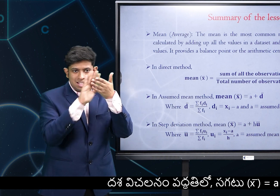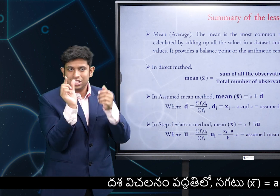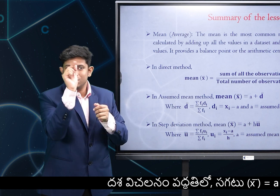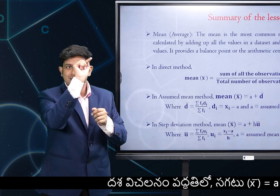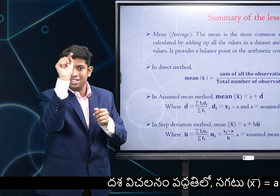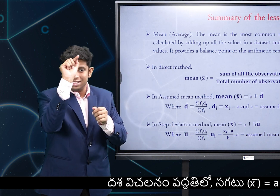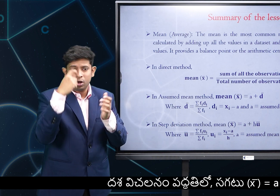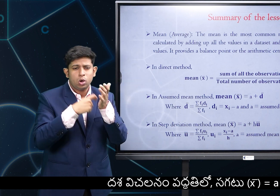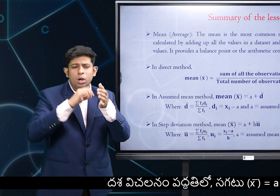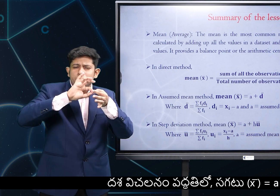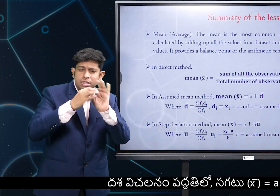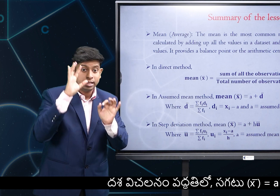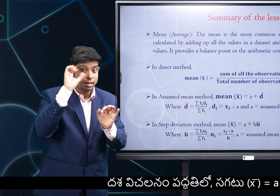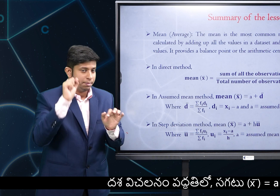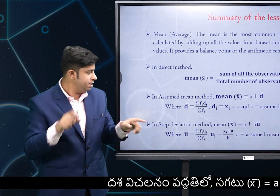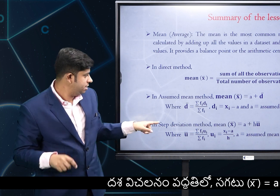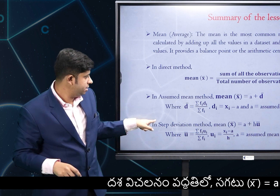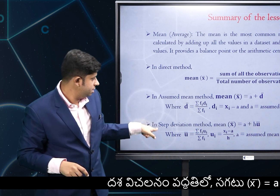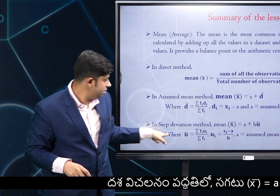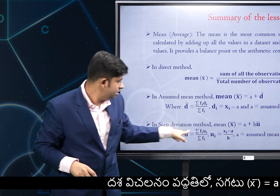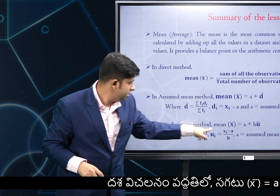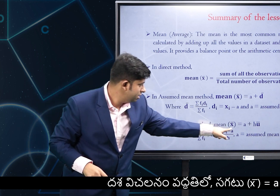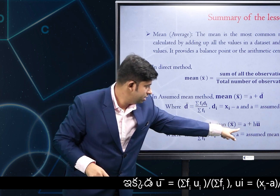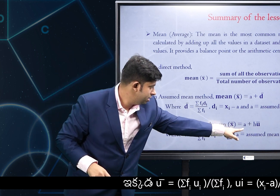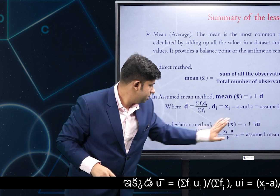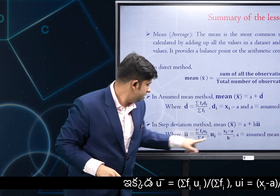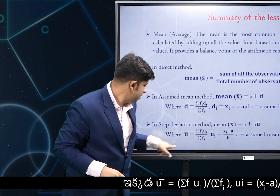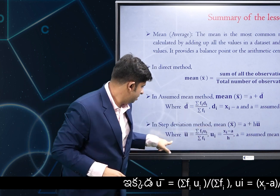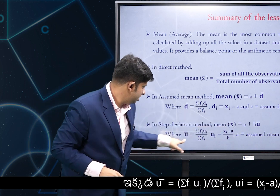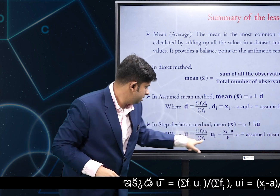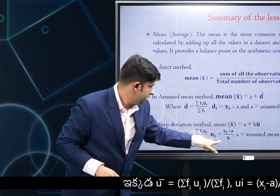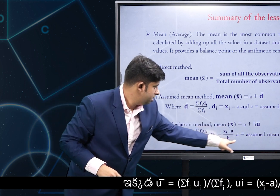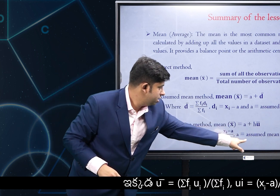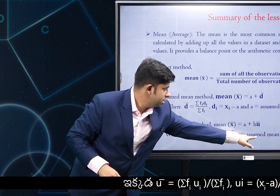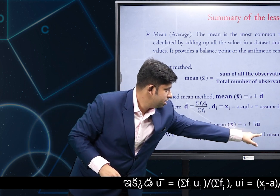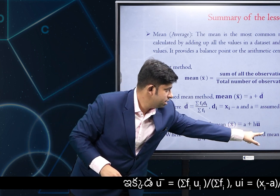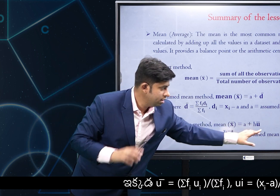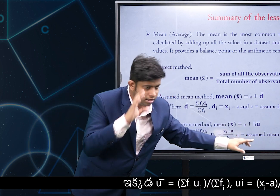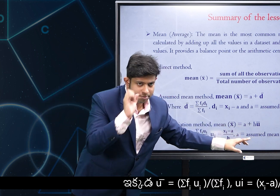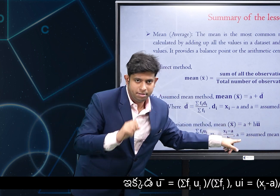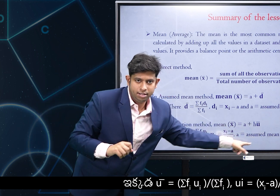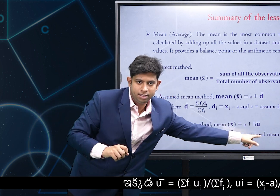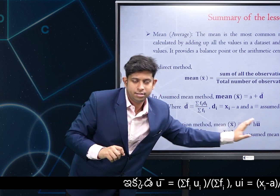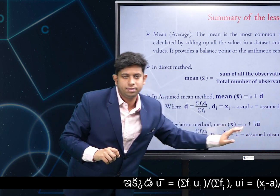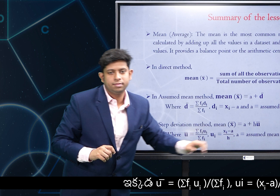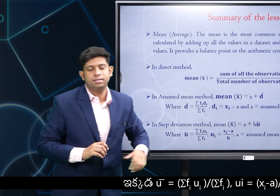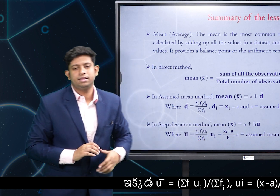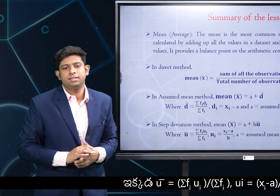u sum of f1 u1 by sum of f1. u1 x1 minus